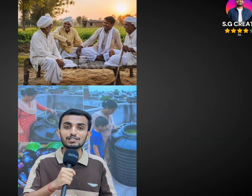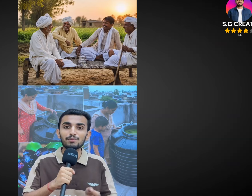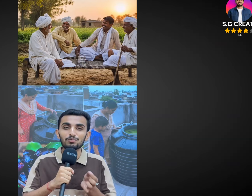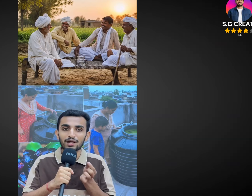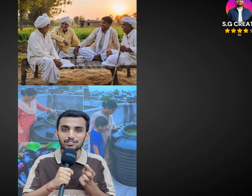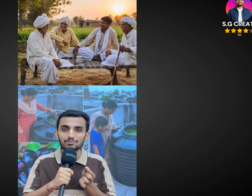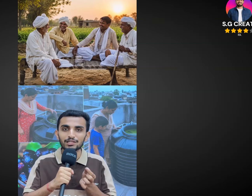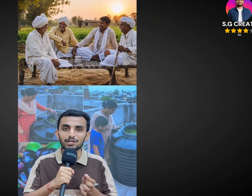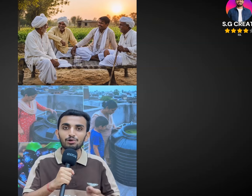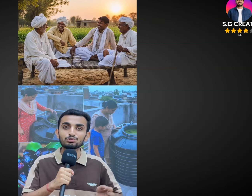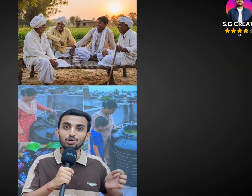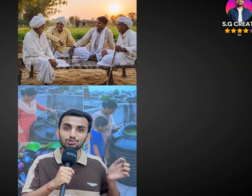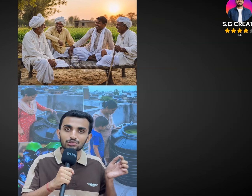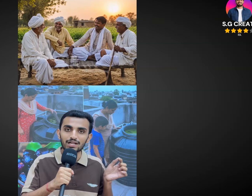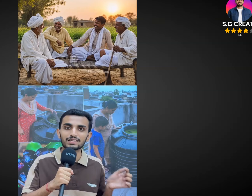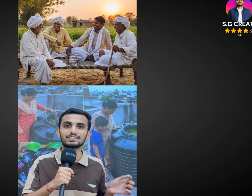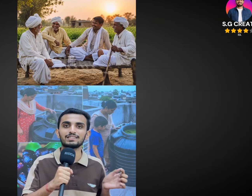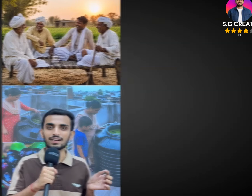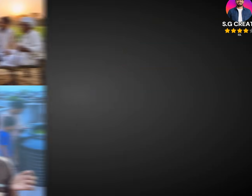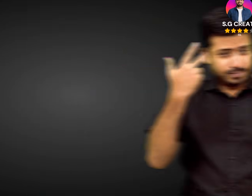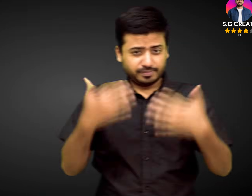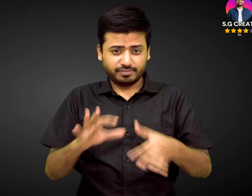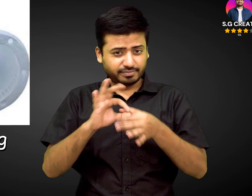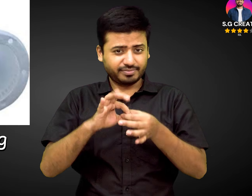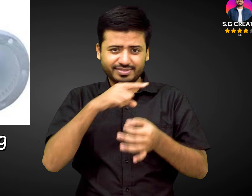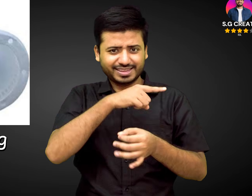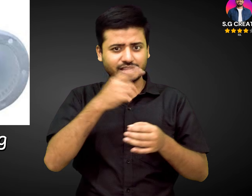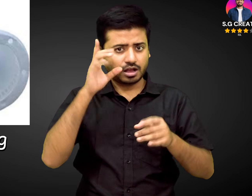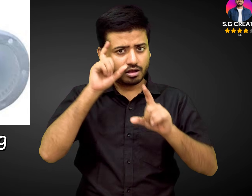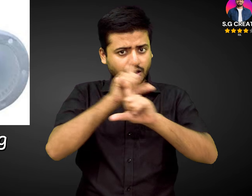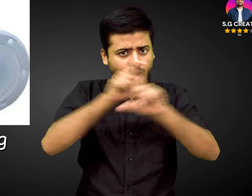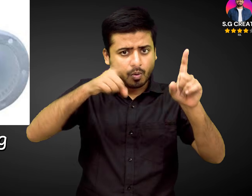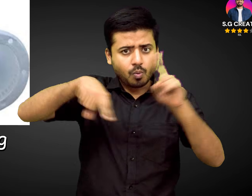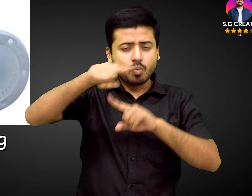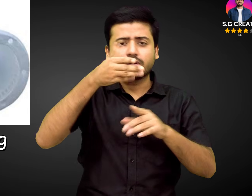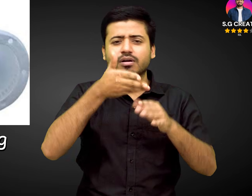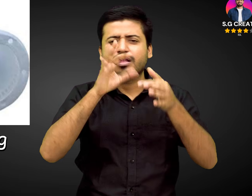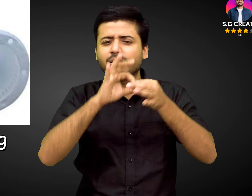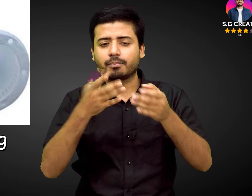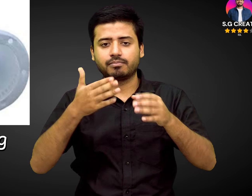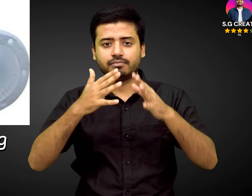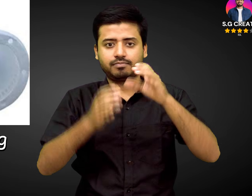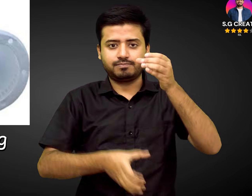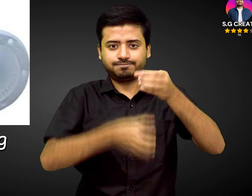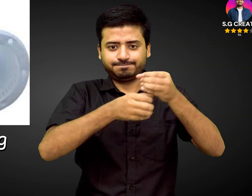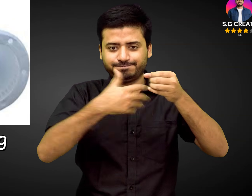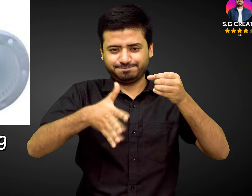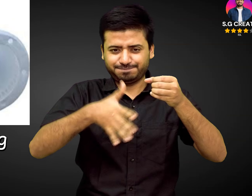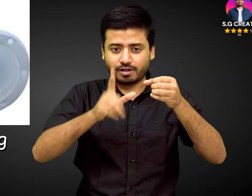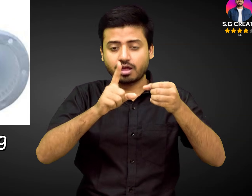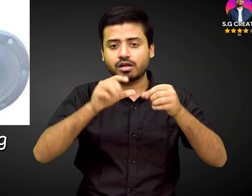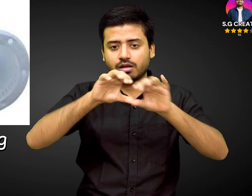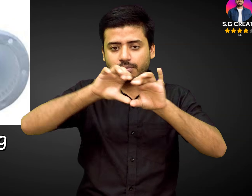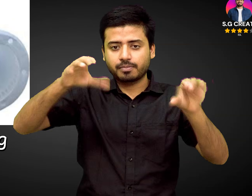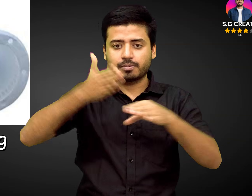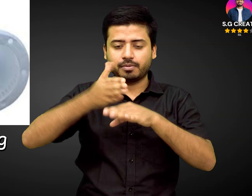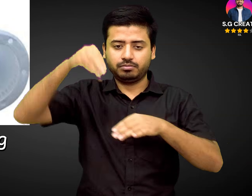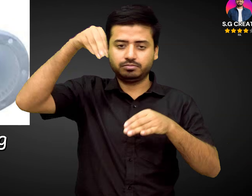इसलिए fine पुराने जमाने sand, के लोग 100 heavy साल तक silt, जिंदा रहते and mud थे। displaced from deep underground aquifers. Municipal lines, especially in regions